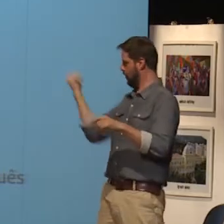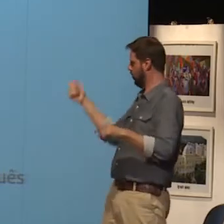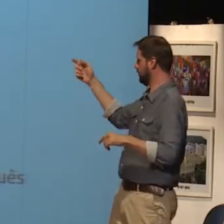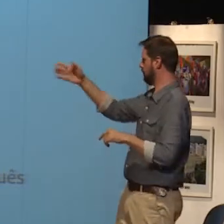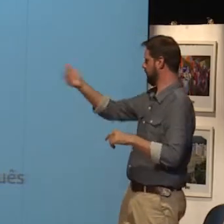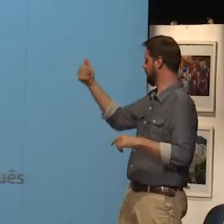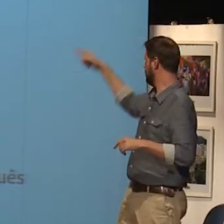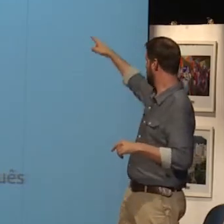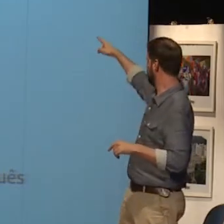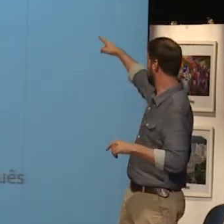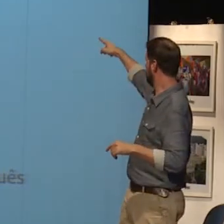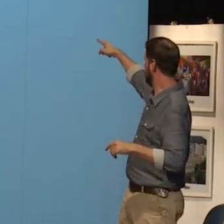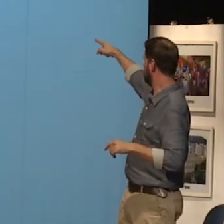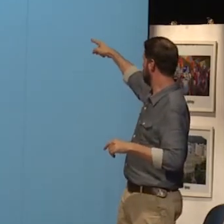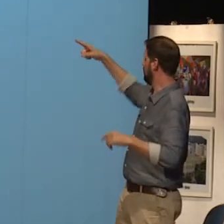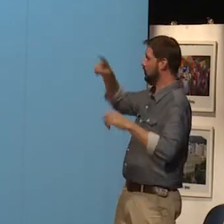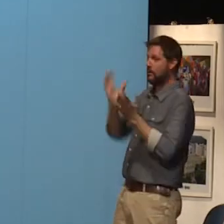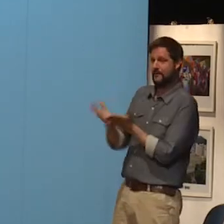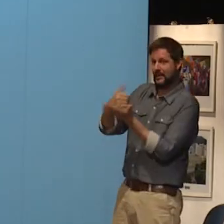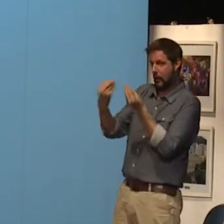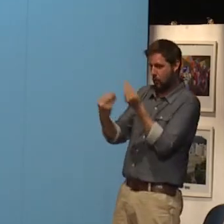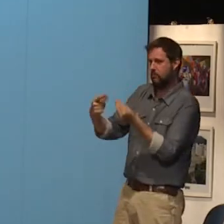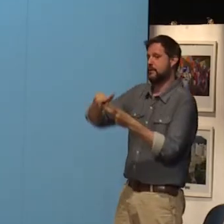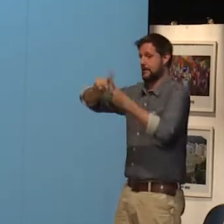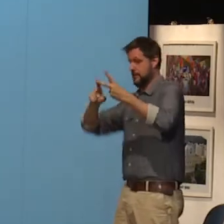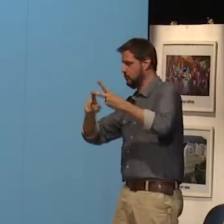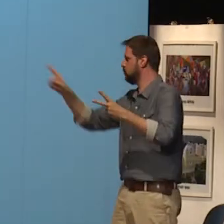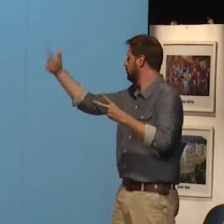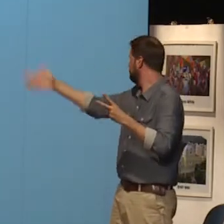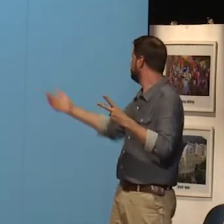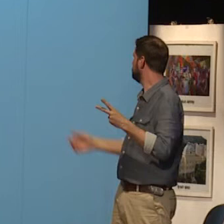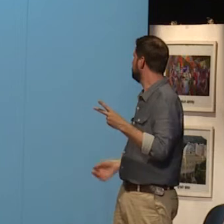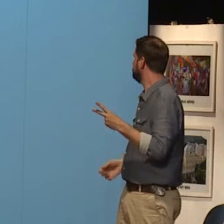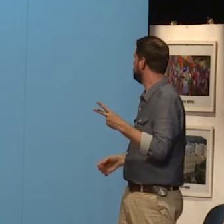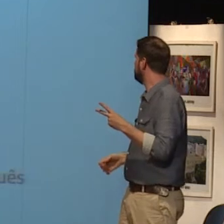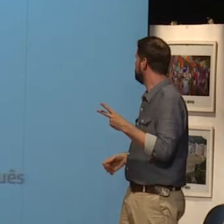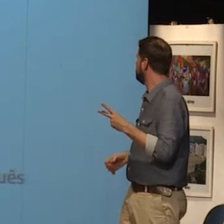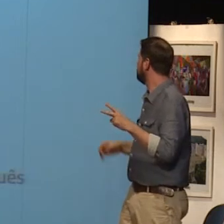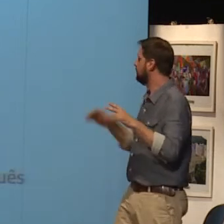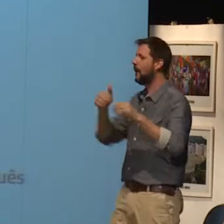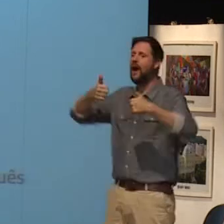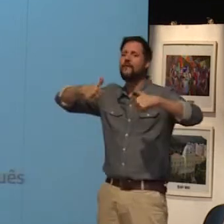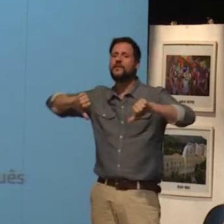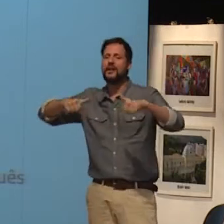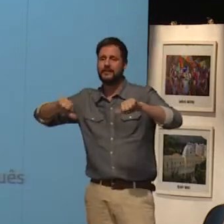Então, volta por favor. Nesse inventário, a segunda